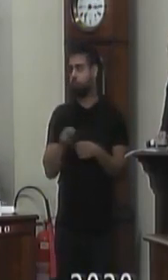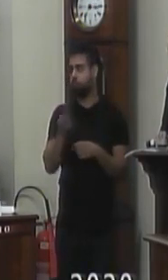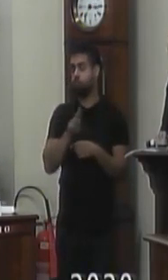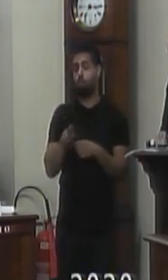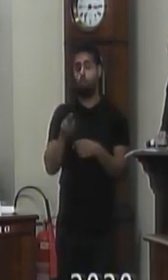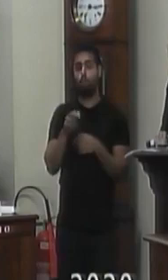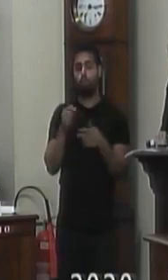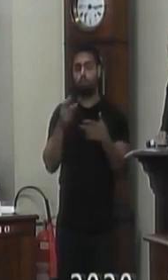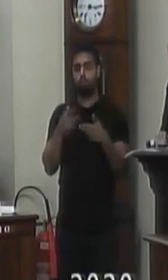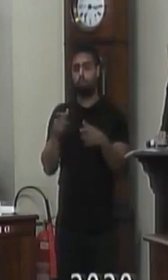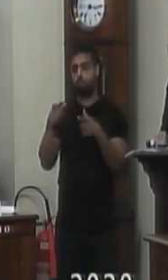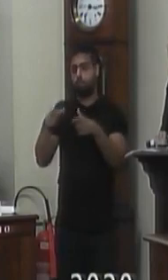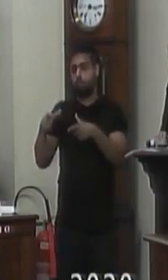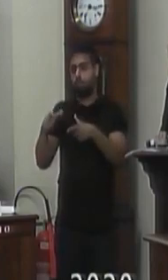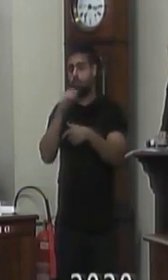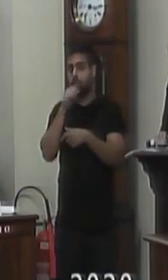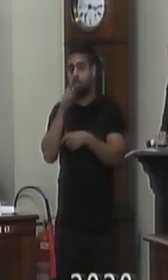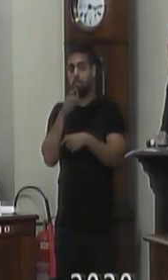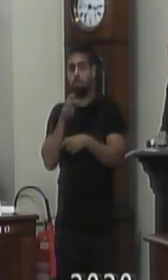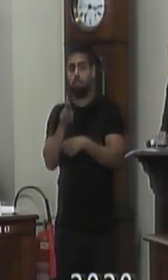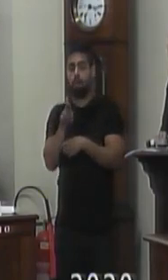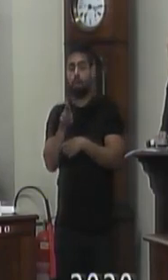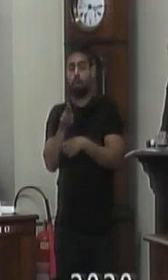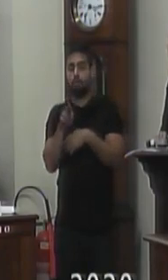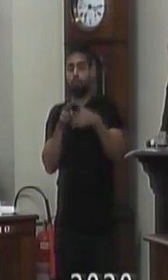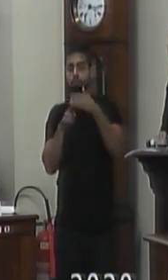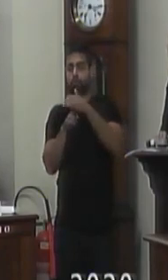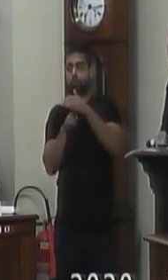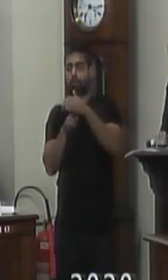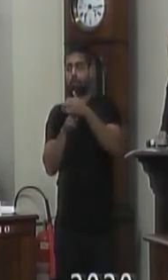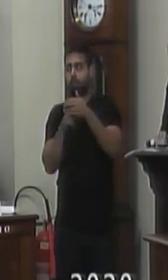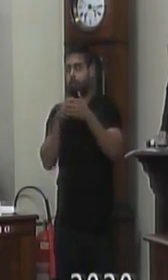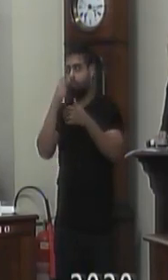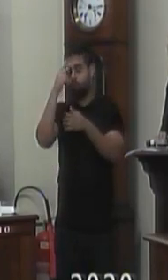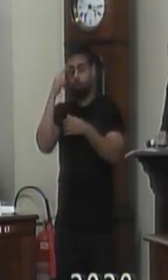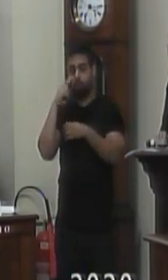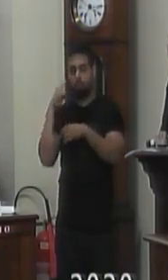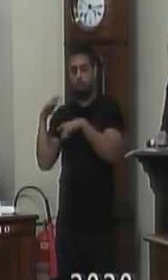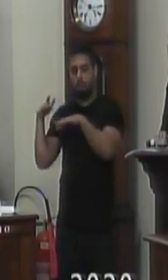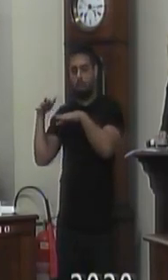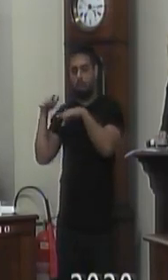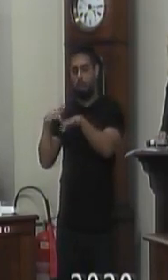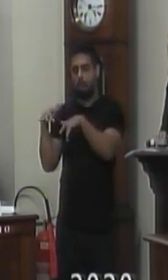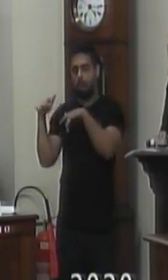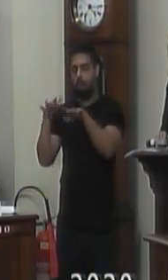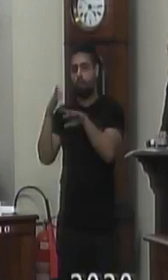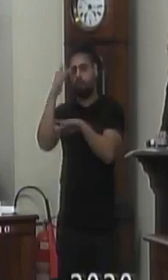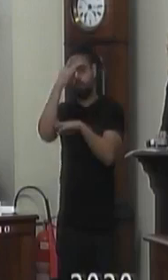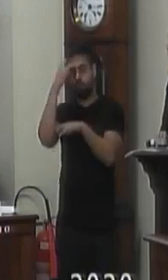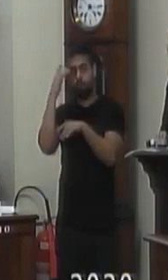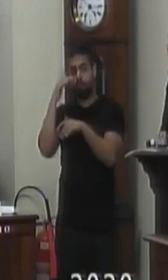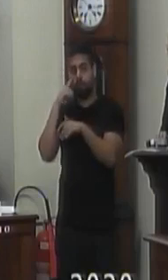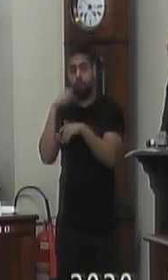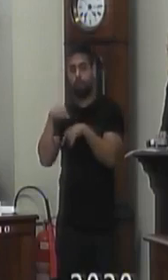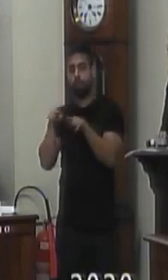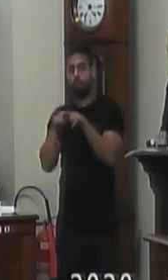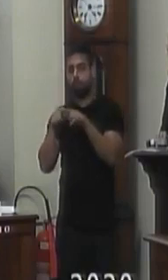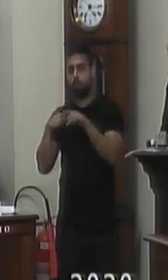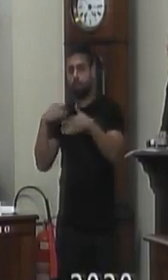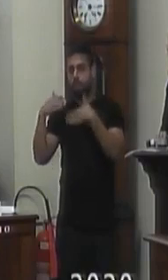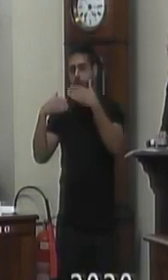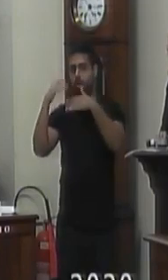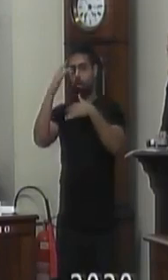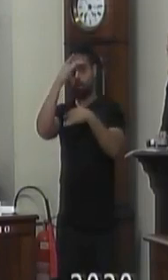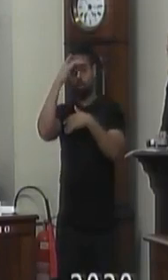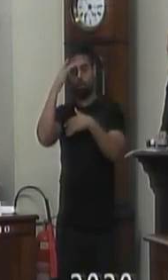Explorando um bar de uma rodoviária, as pessoas, você vê o movimento de cada um, você vê a evolução patrimonial de quem